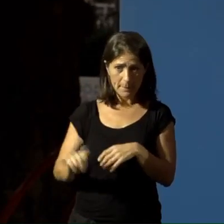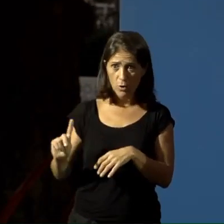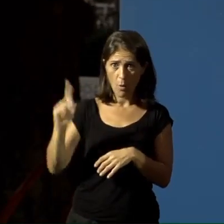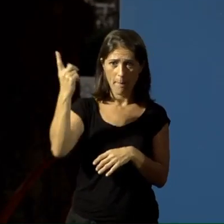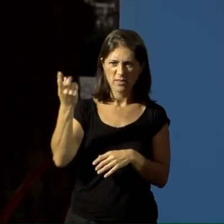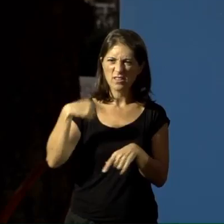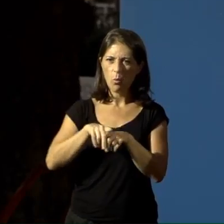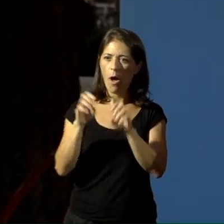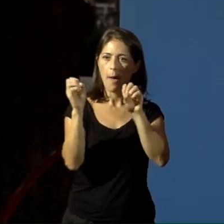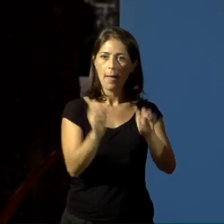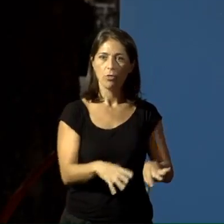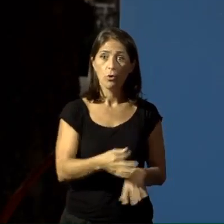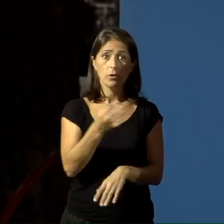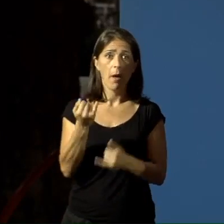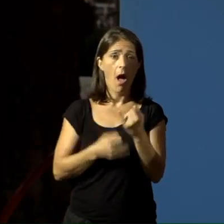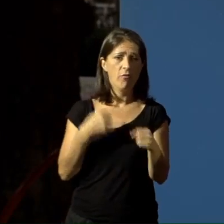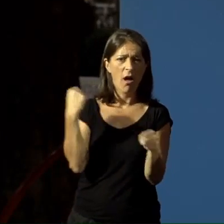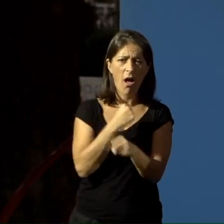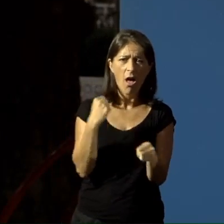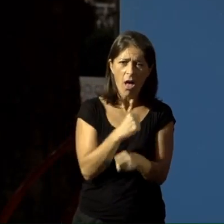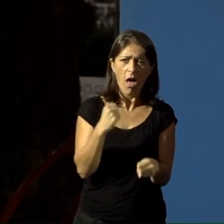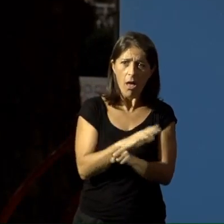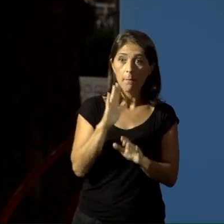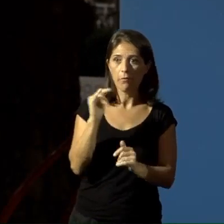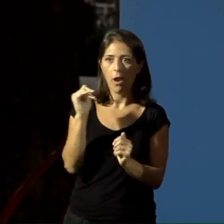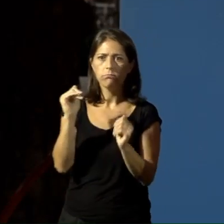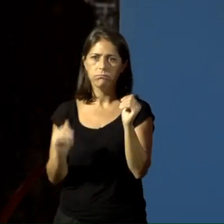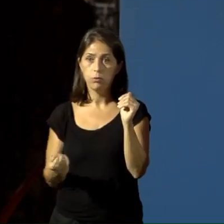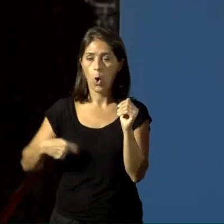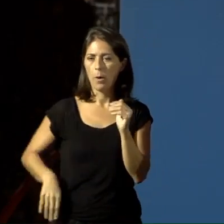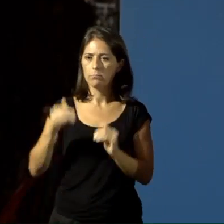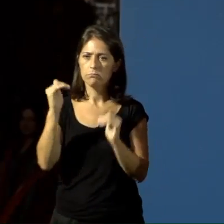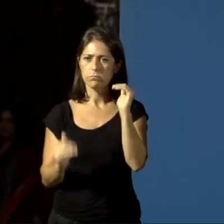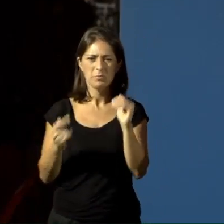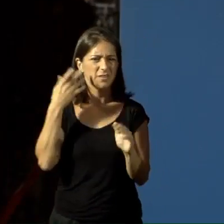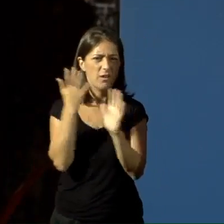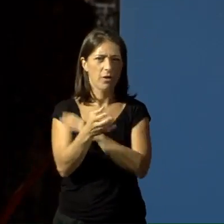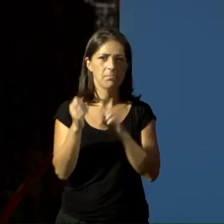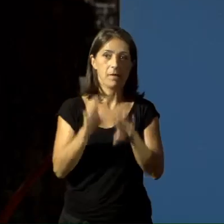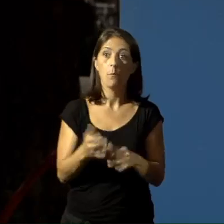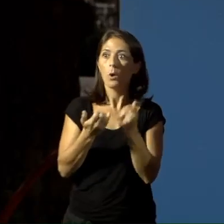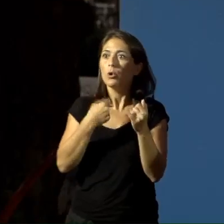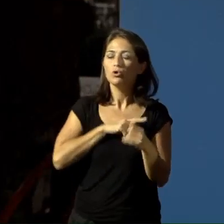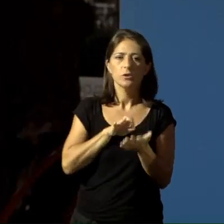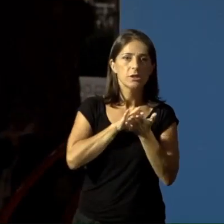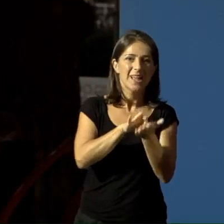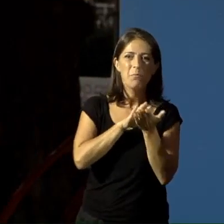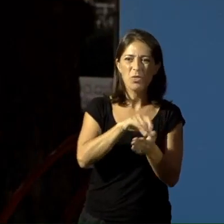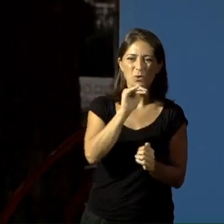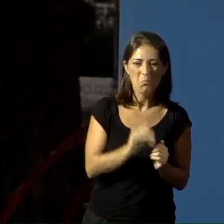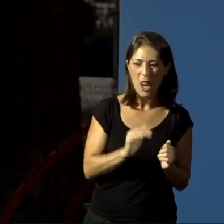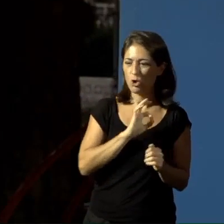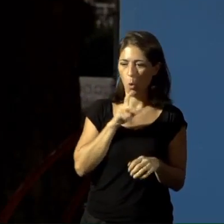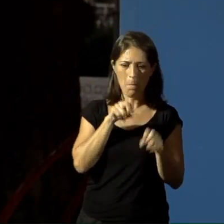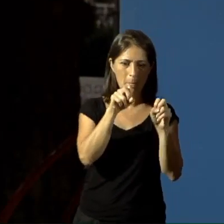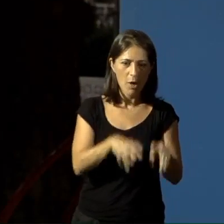cobrar menos traballando máis non é máis que abandono, porque ter menos ou peores servizos